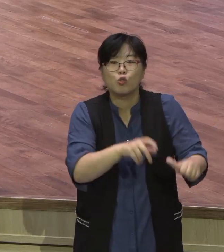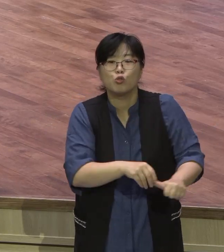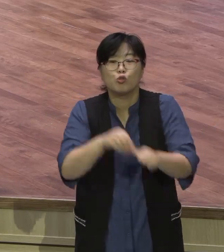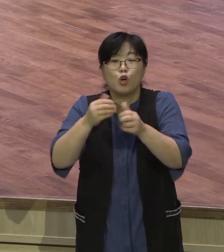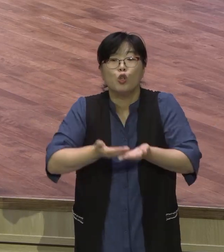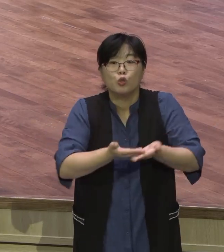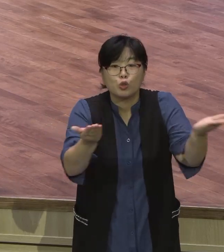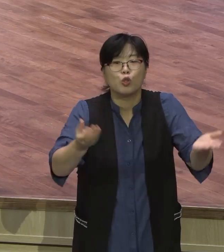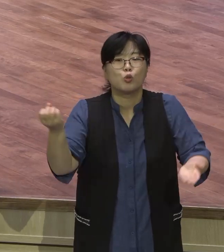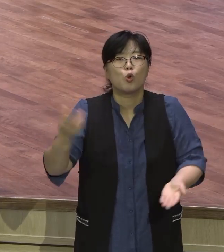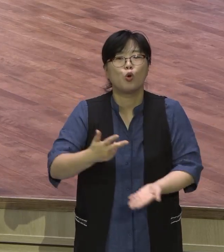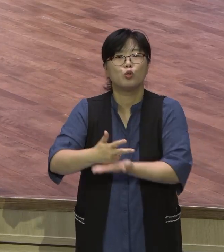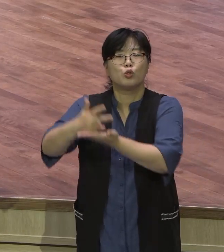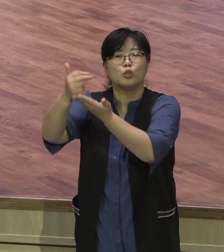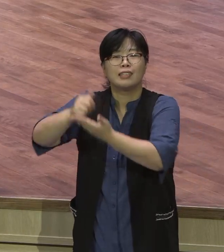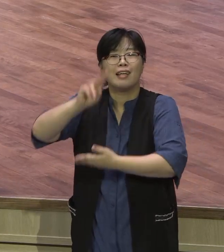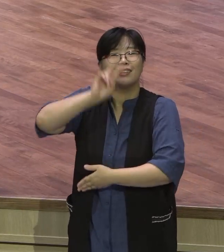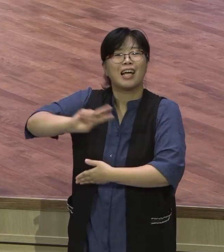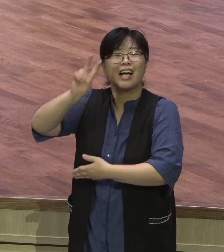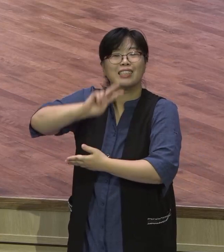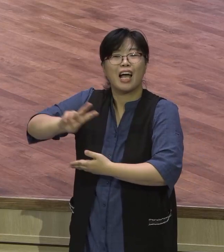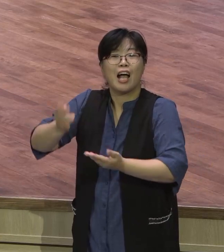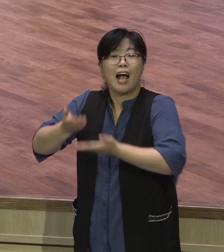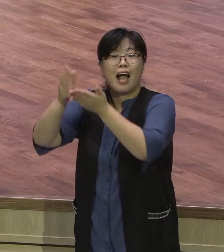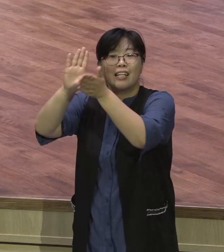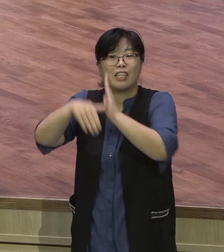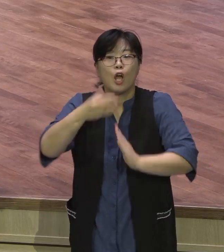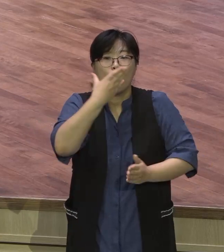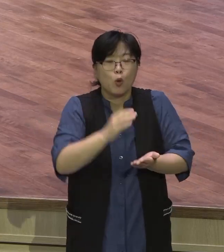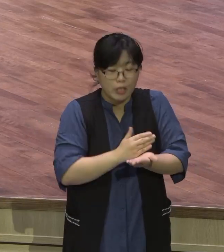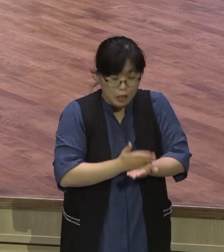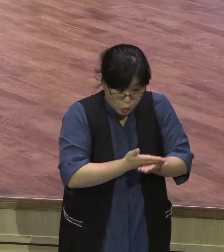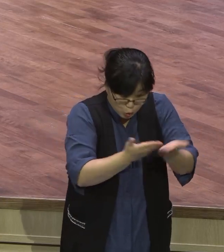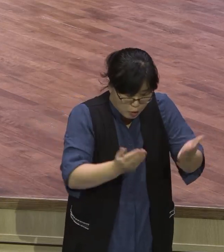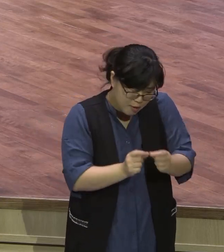목자가 되시어 영원토록 그들을 인도하소서